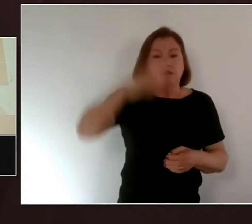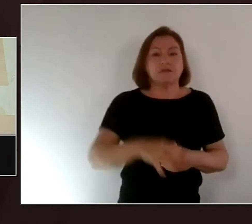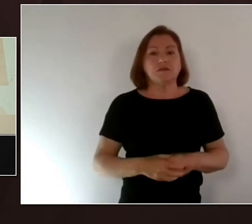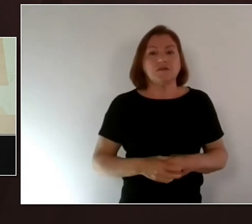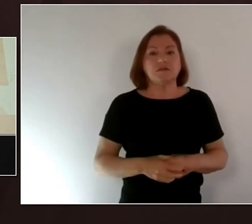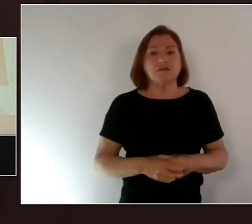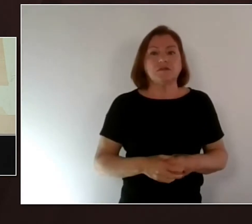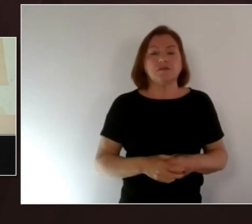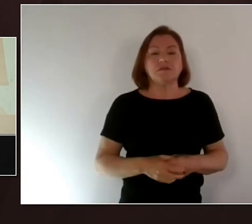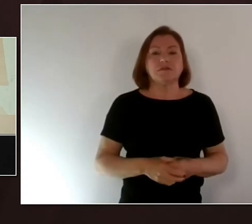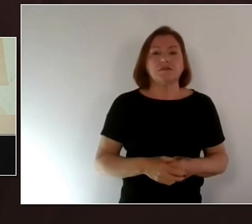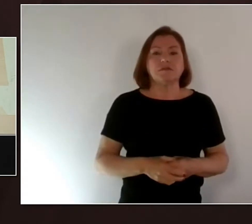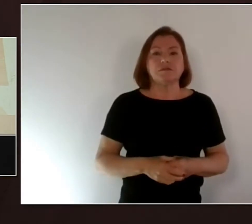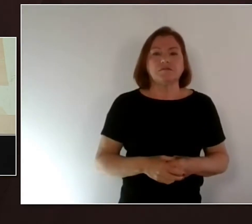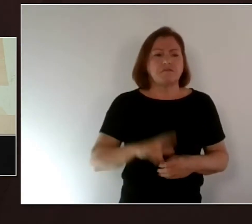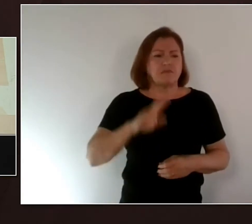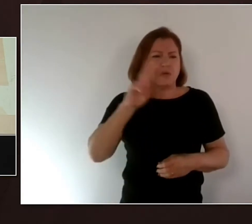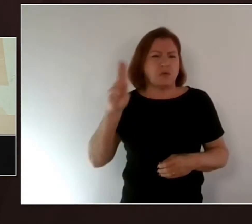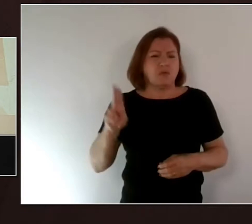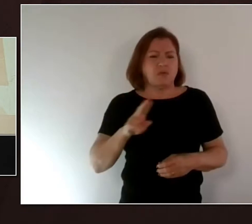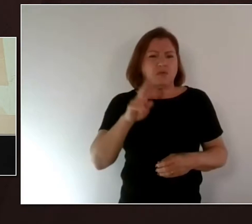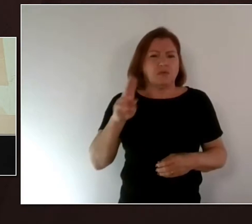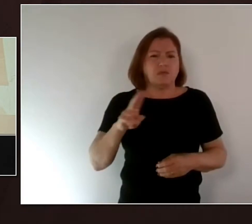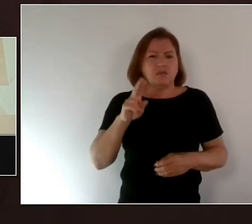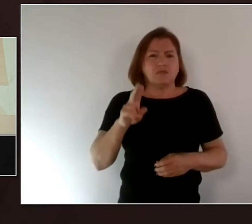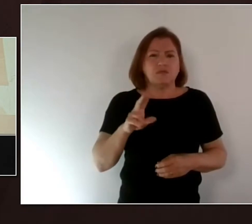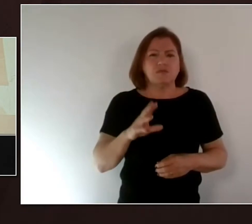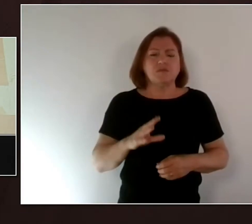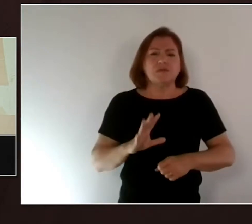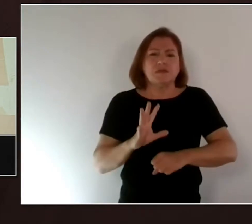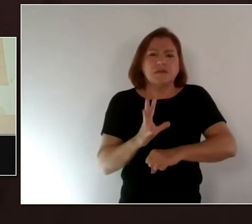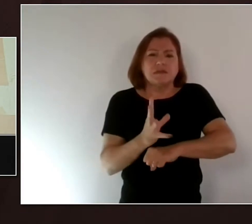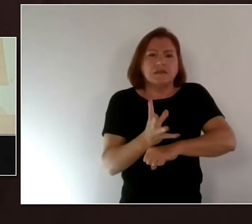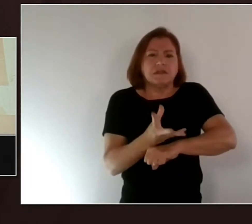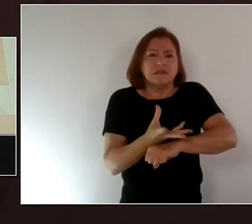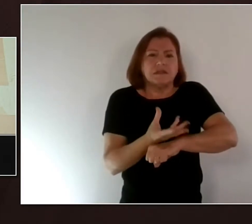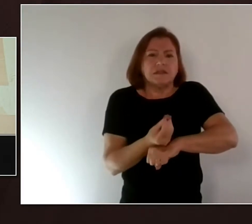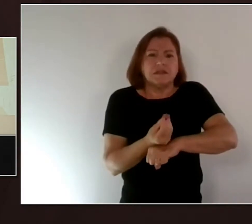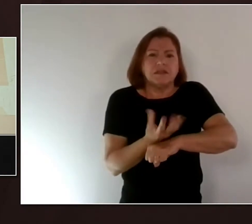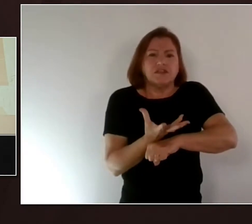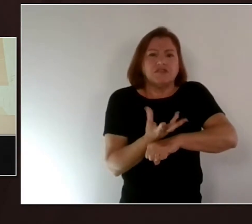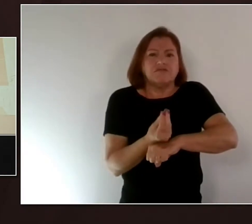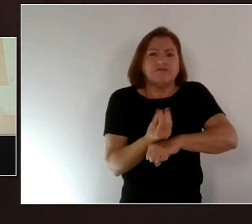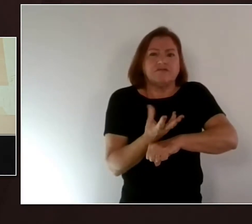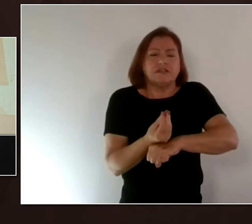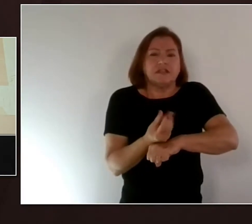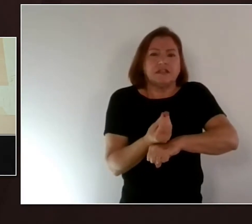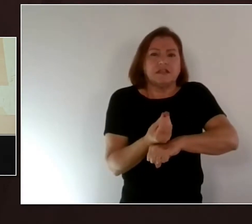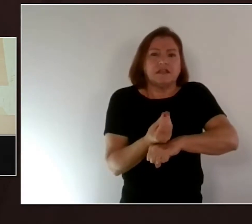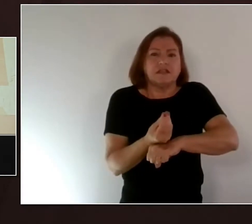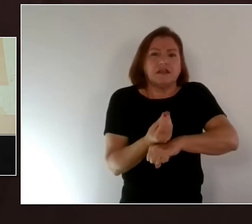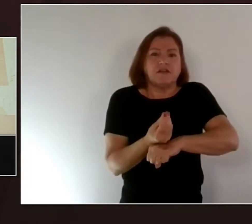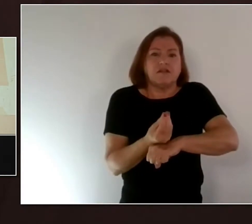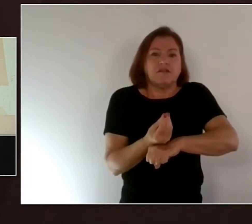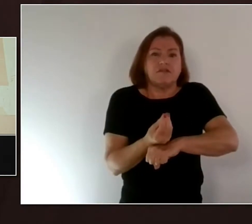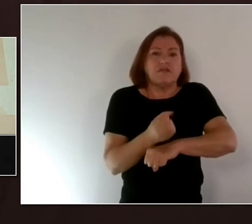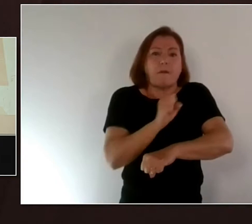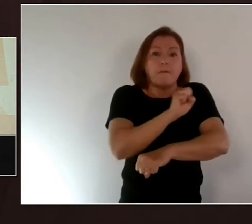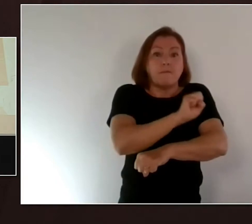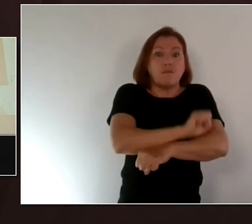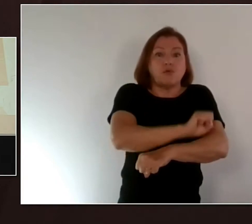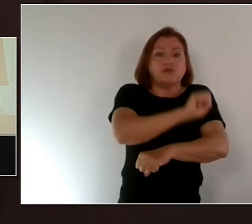usa a igreja em Filadélfia, os Sião, Monte Sião. Irmãos, nós estamos